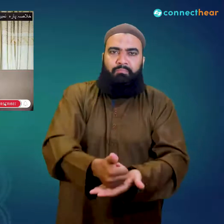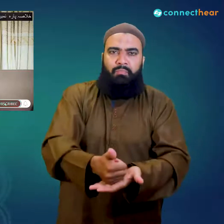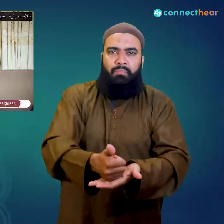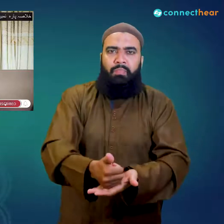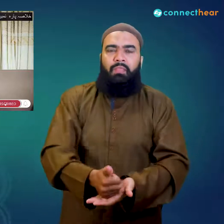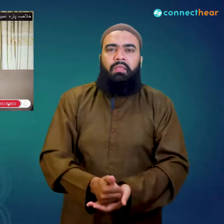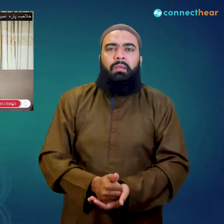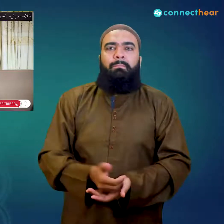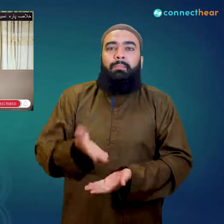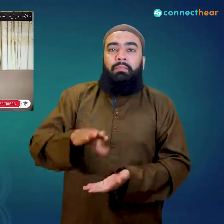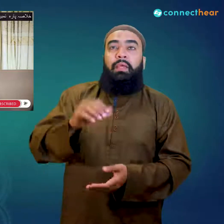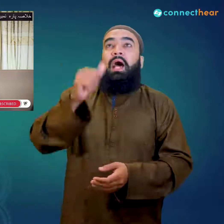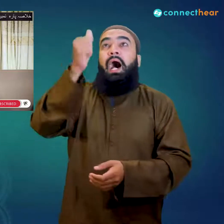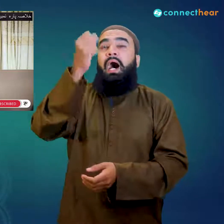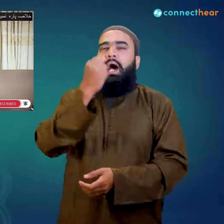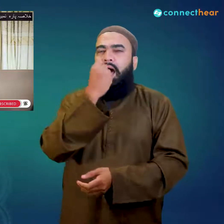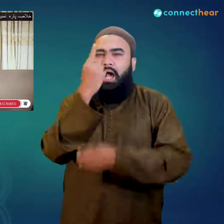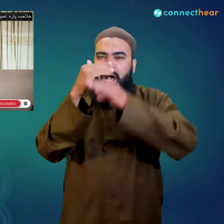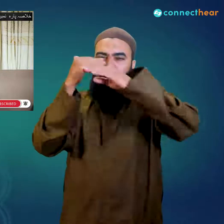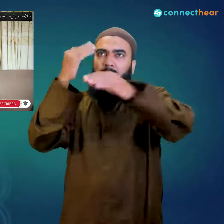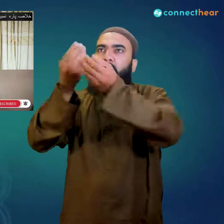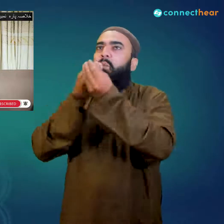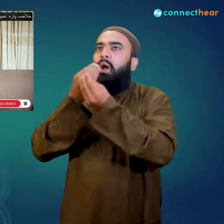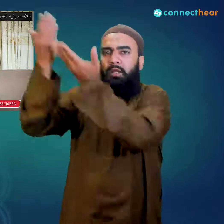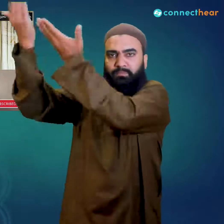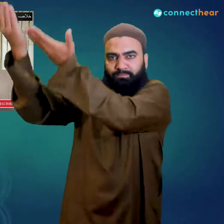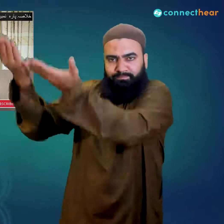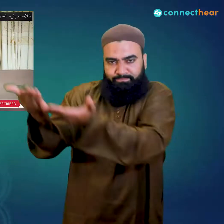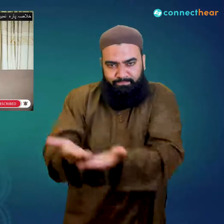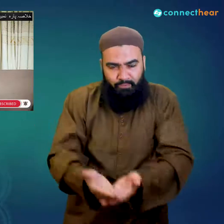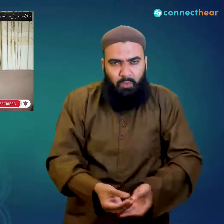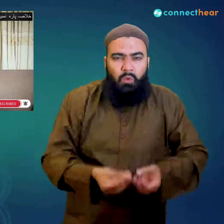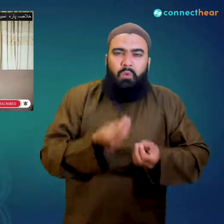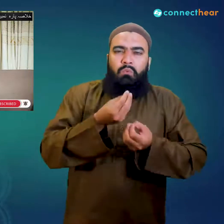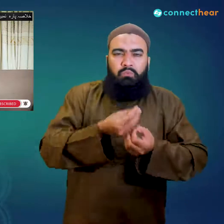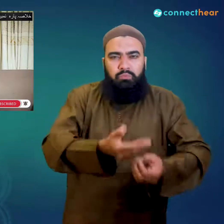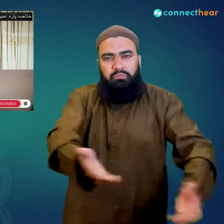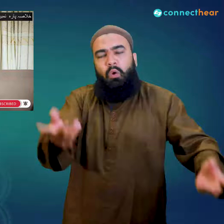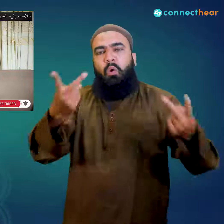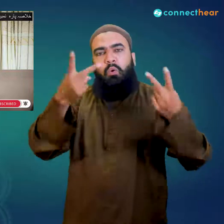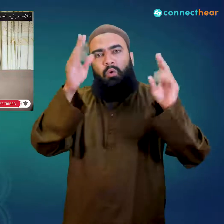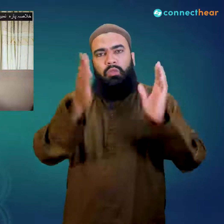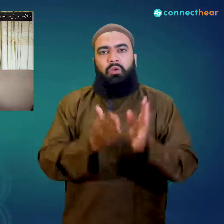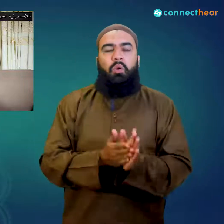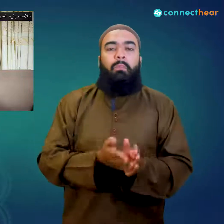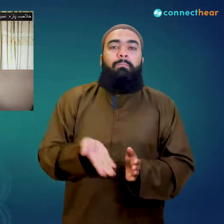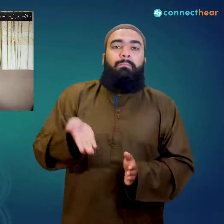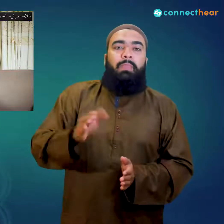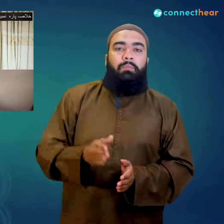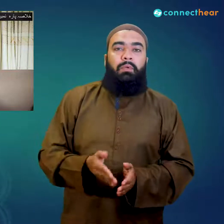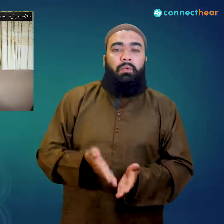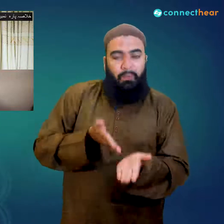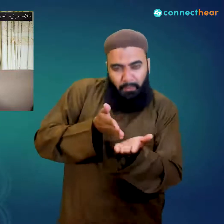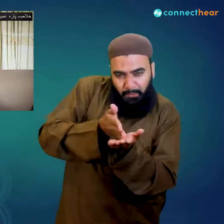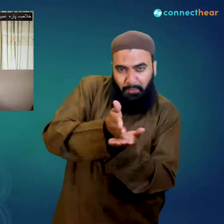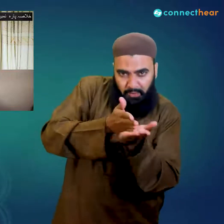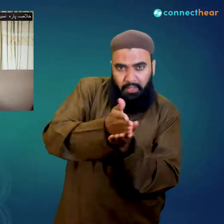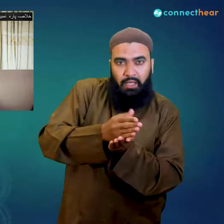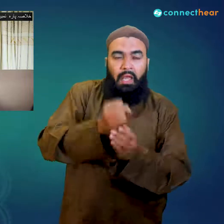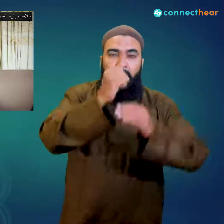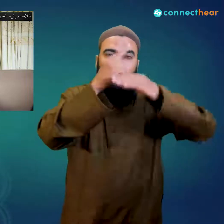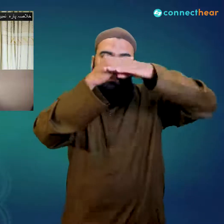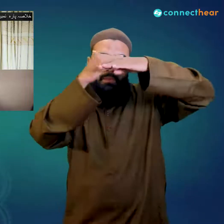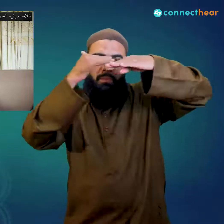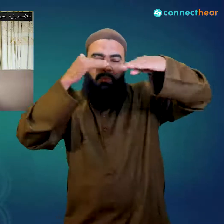جانا، اور من و سلوہ کا ان کے لیے انتظام کرنا، اور جب یہ سفر کریں تو ان کے اوپر بادل کا سایہ